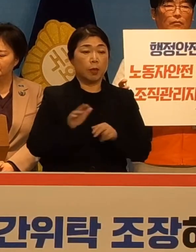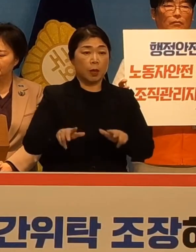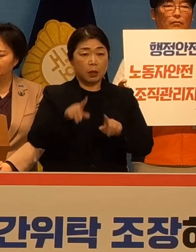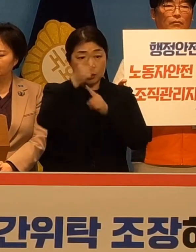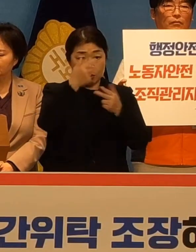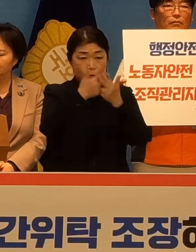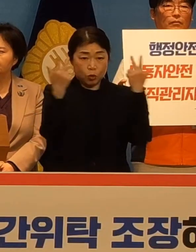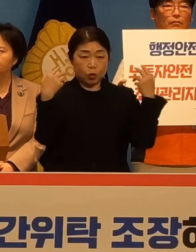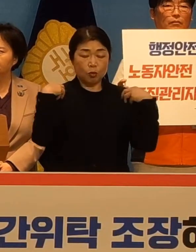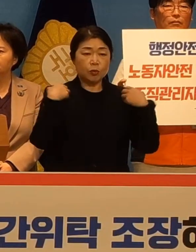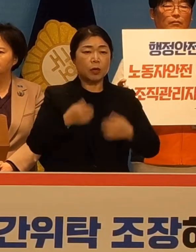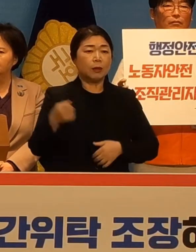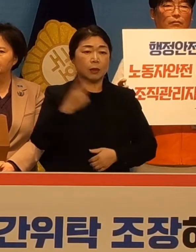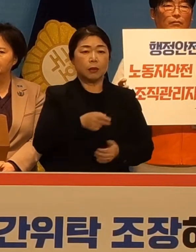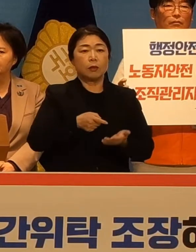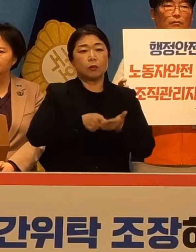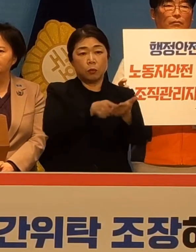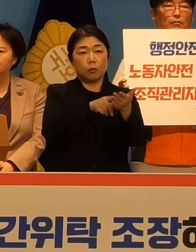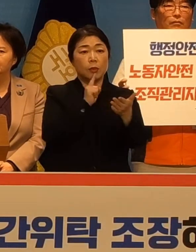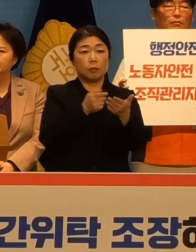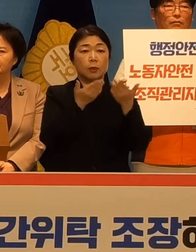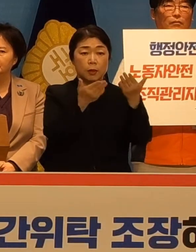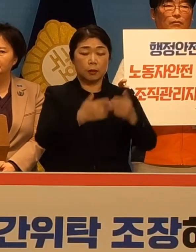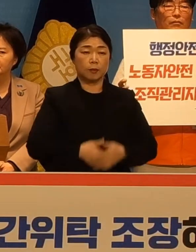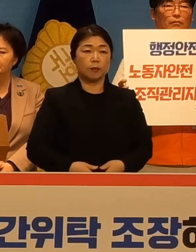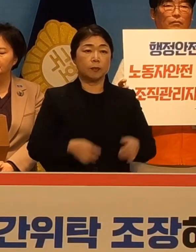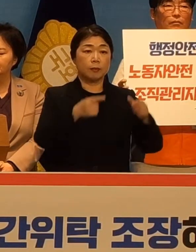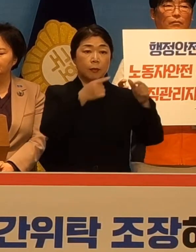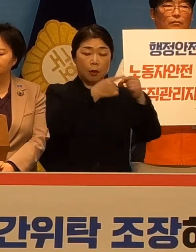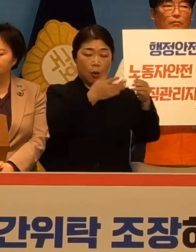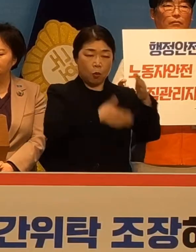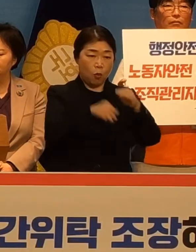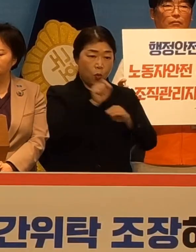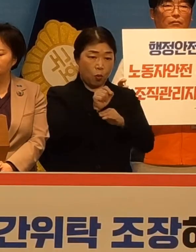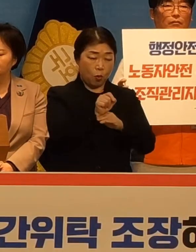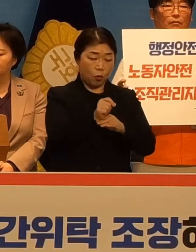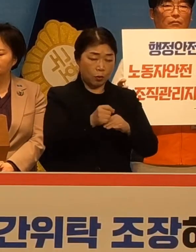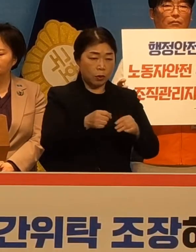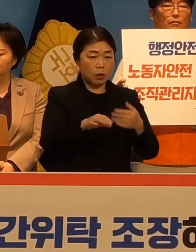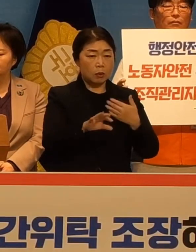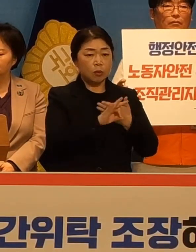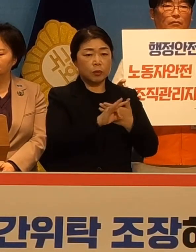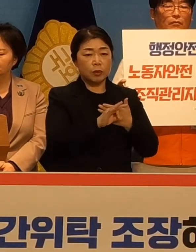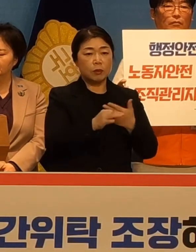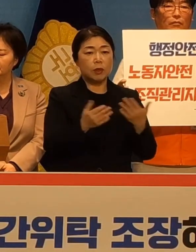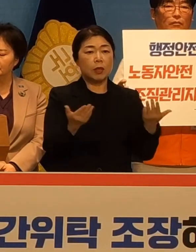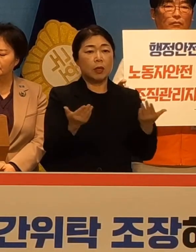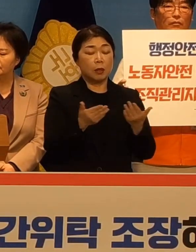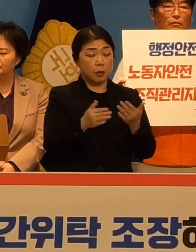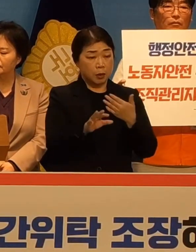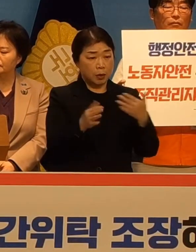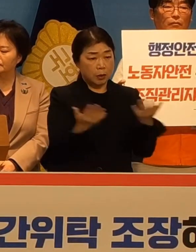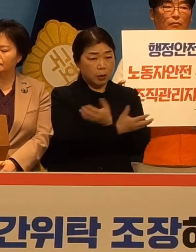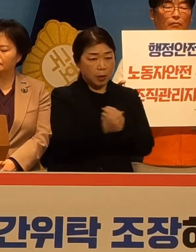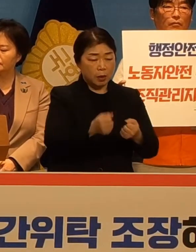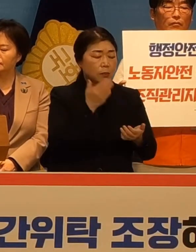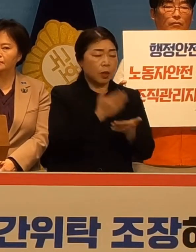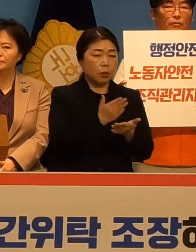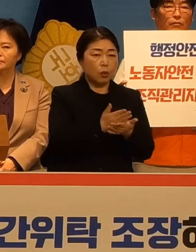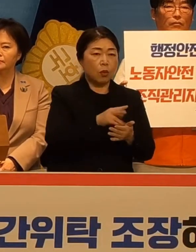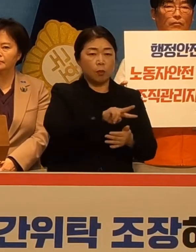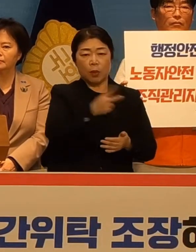정부에 다시 한번 촉구하고자 한다. 첫째, 공공부문 비정규직의 정규직화 정책이